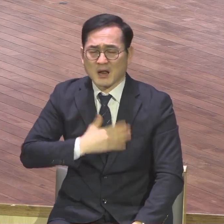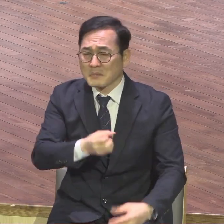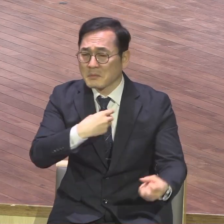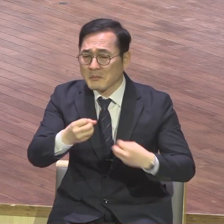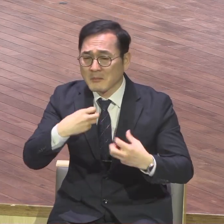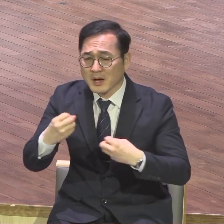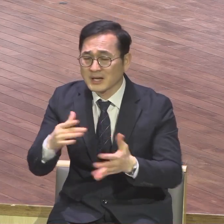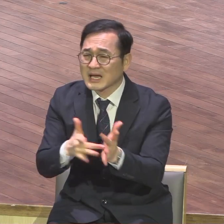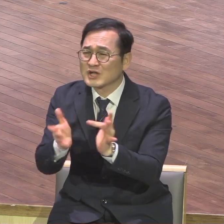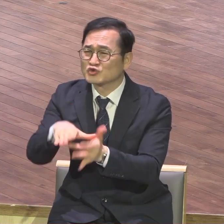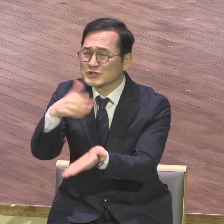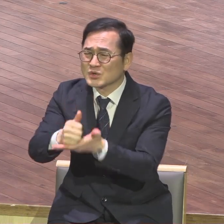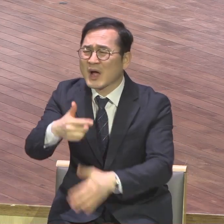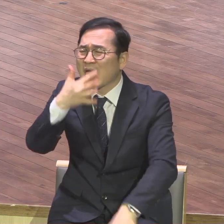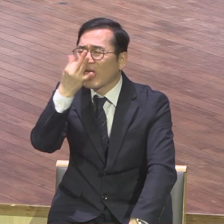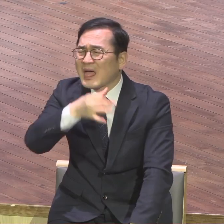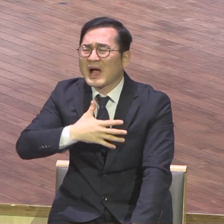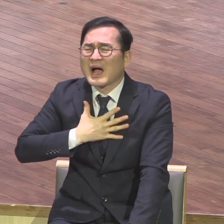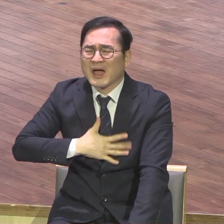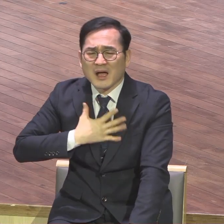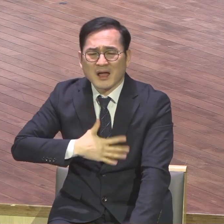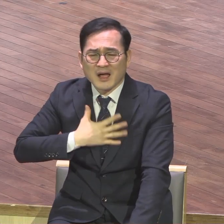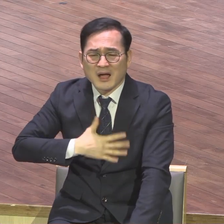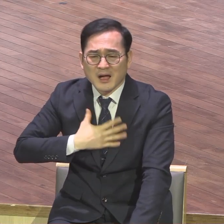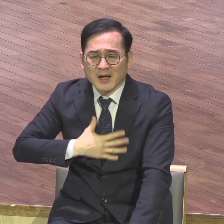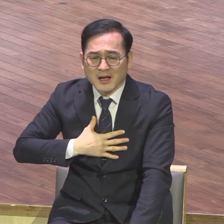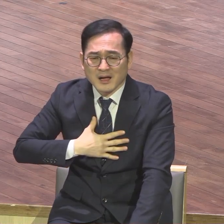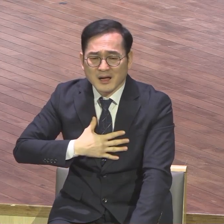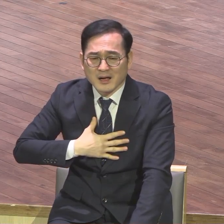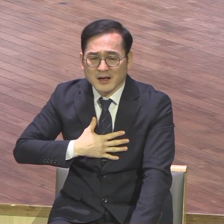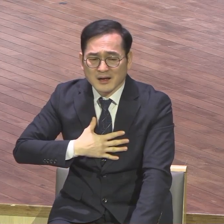예수 그리스도 그거야 뭐 당연한 것이지.